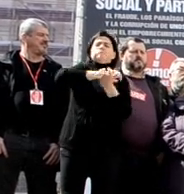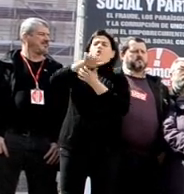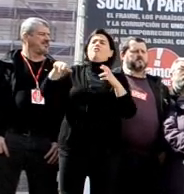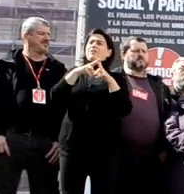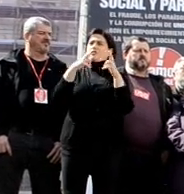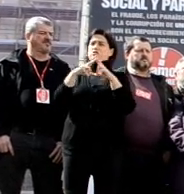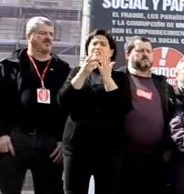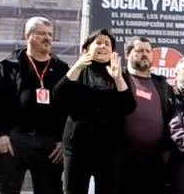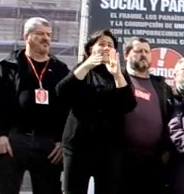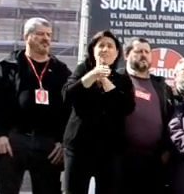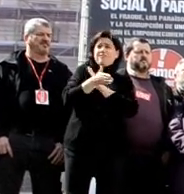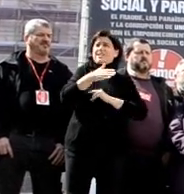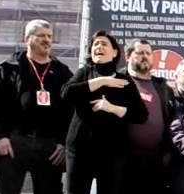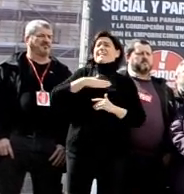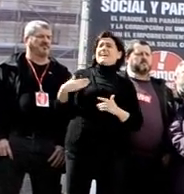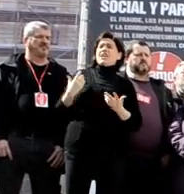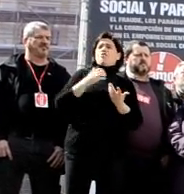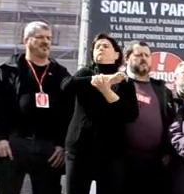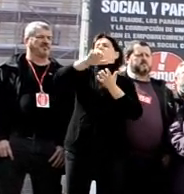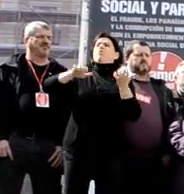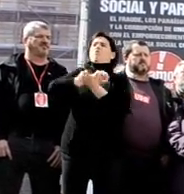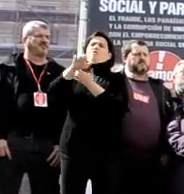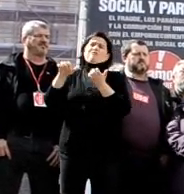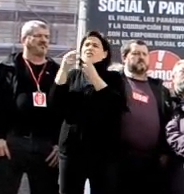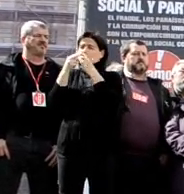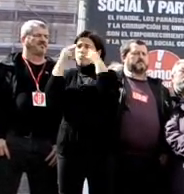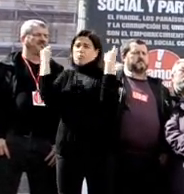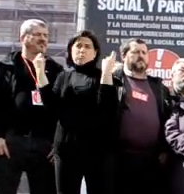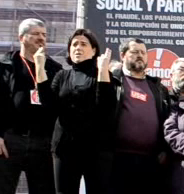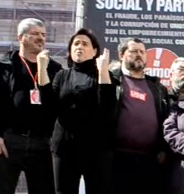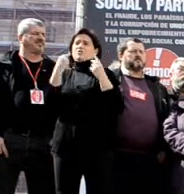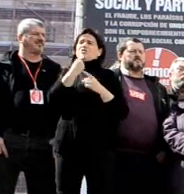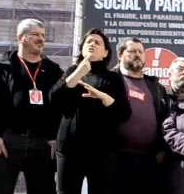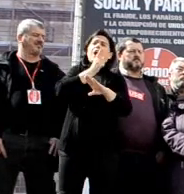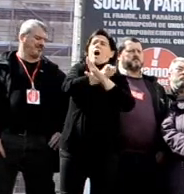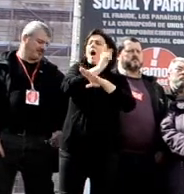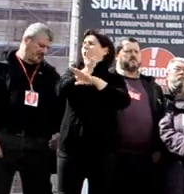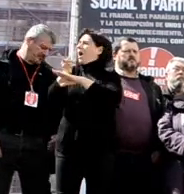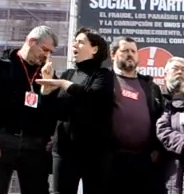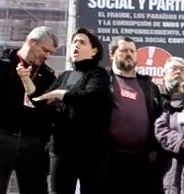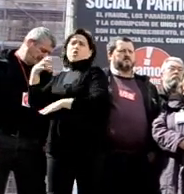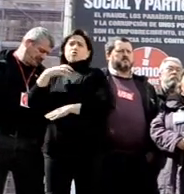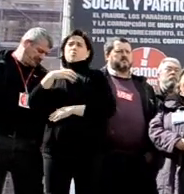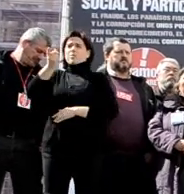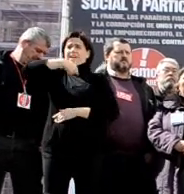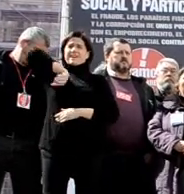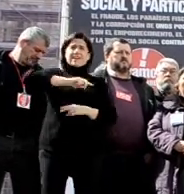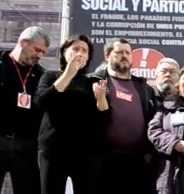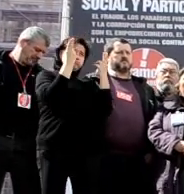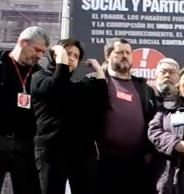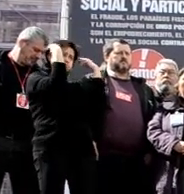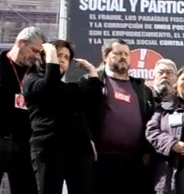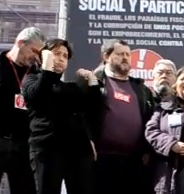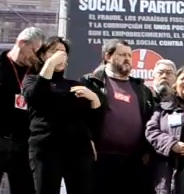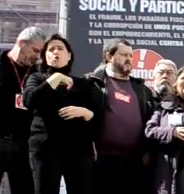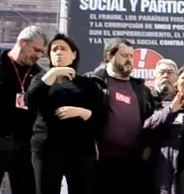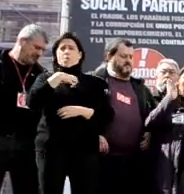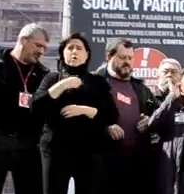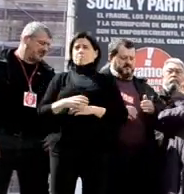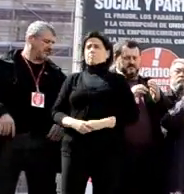un conflicto de orden público, ordenando intervenciones desproporcionadas para reprimir manifestaciones pacíficas.